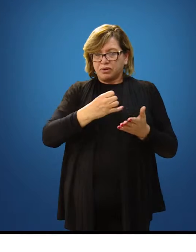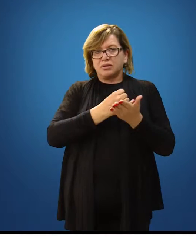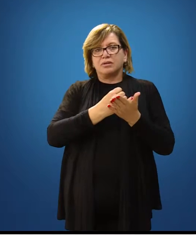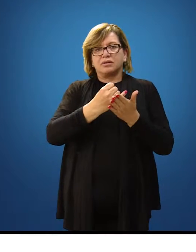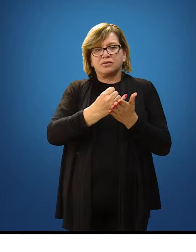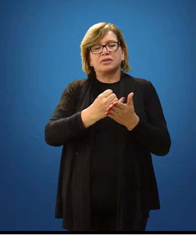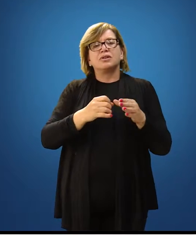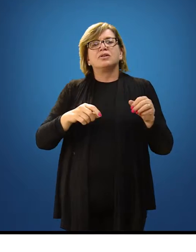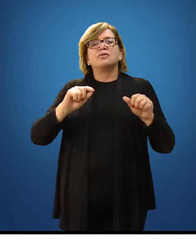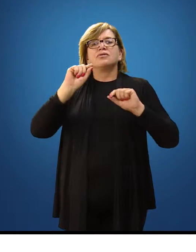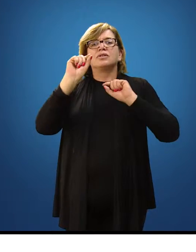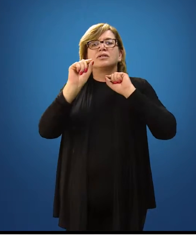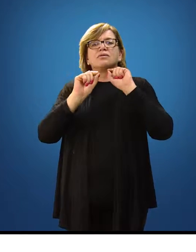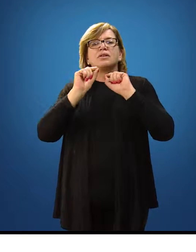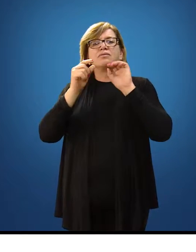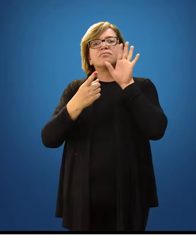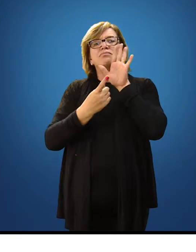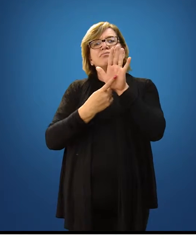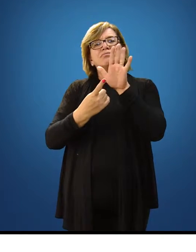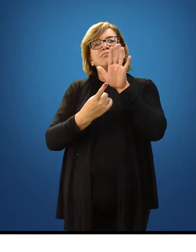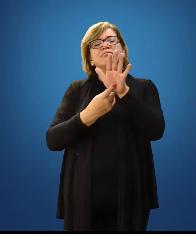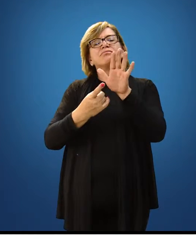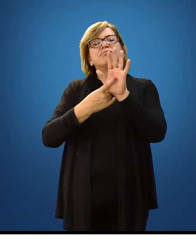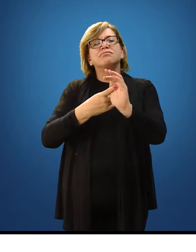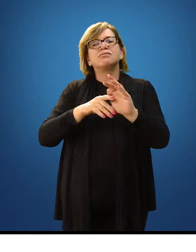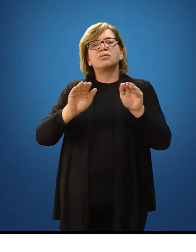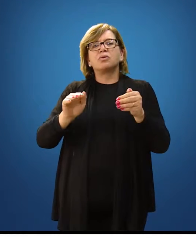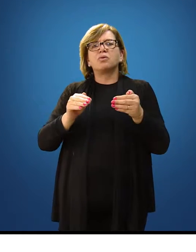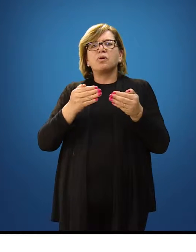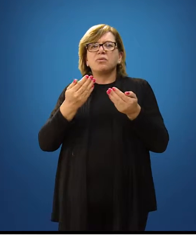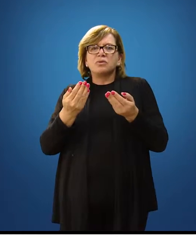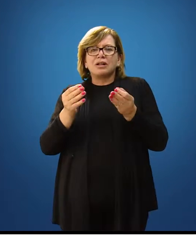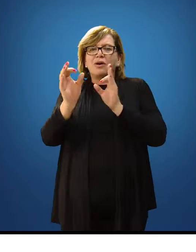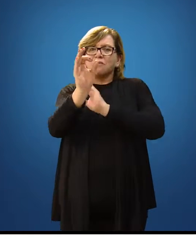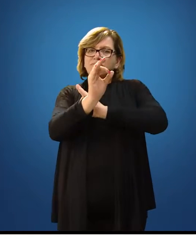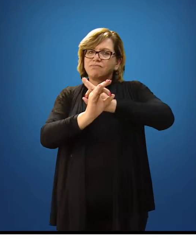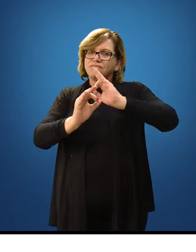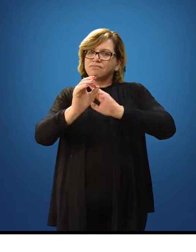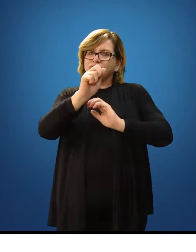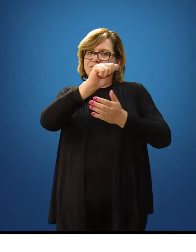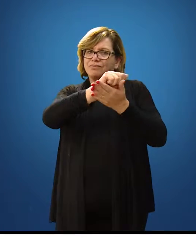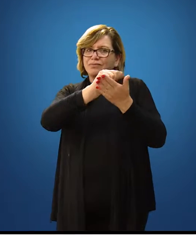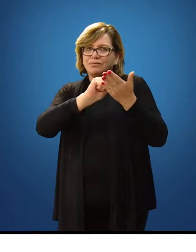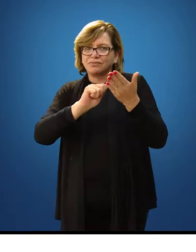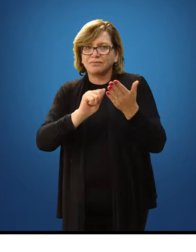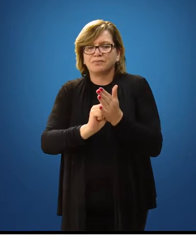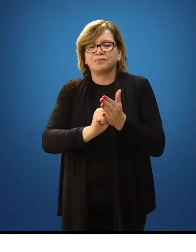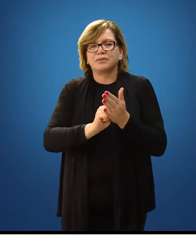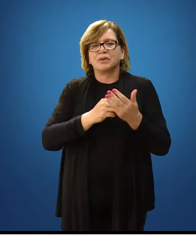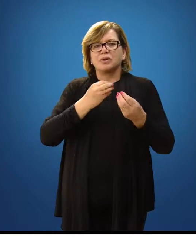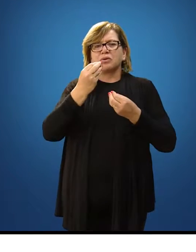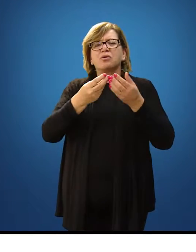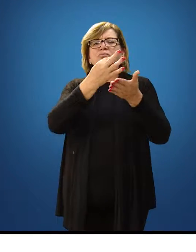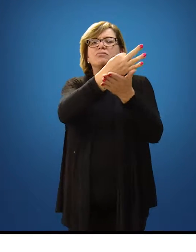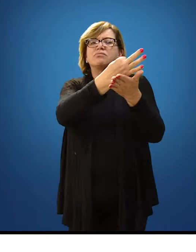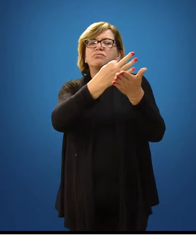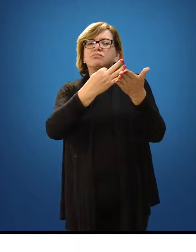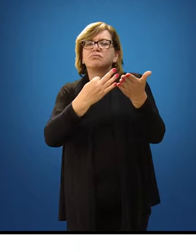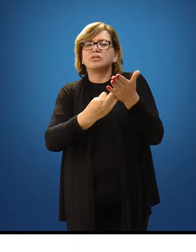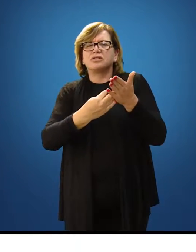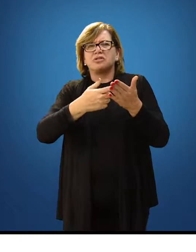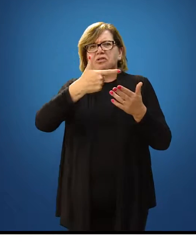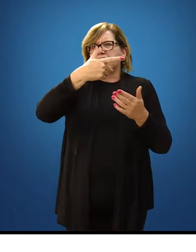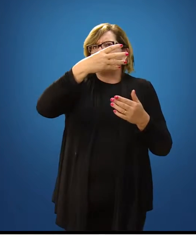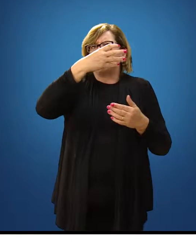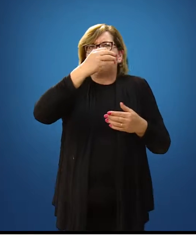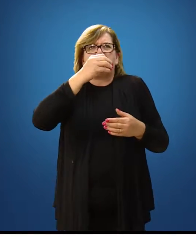vai dedicar a mostrar qual é a estrutura do artigo. Como é que o artigo, o texto de